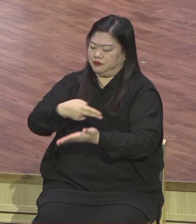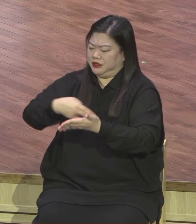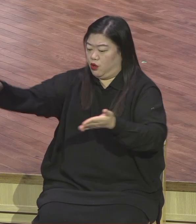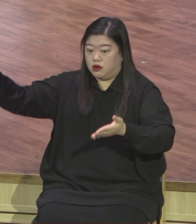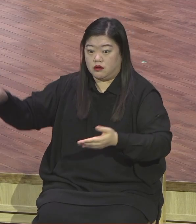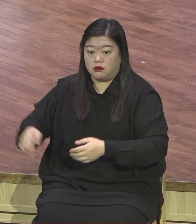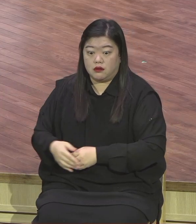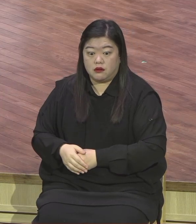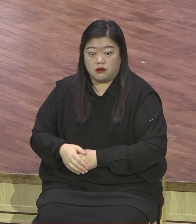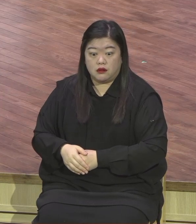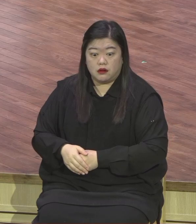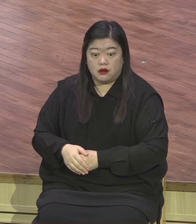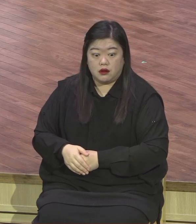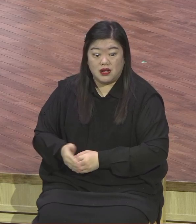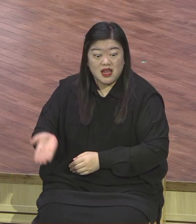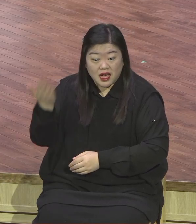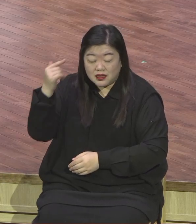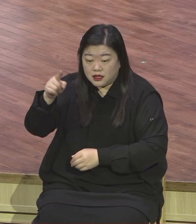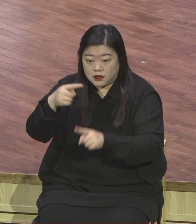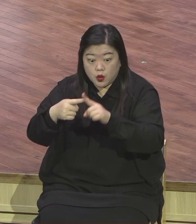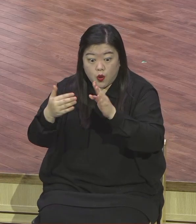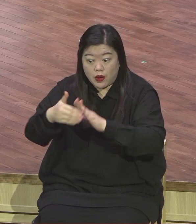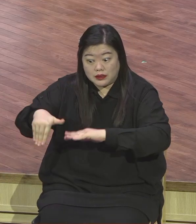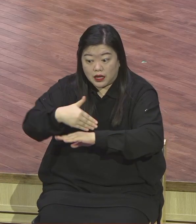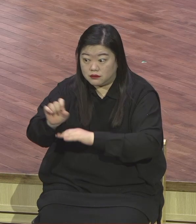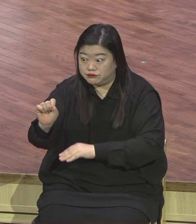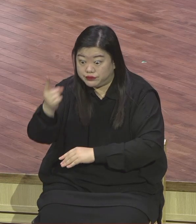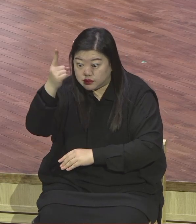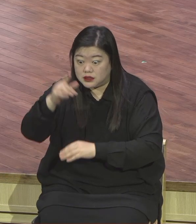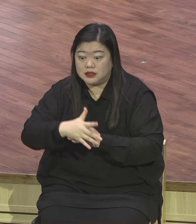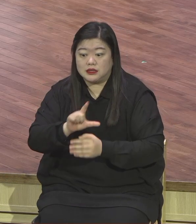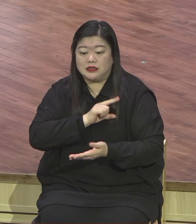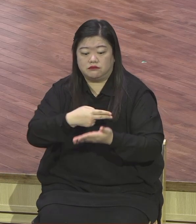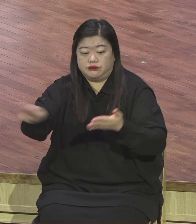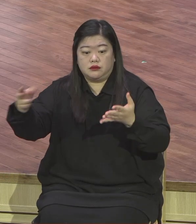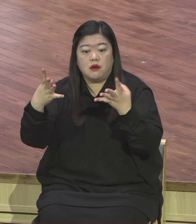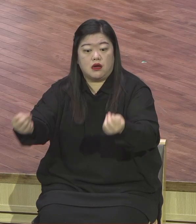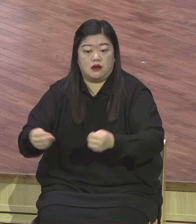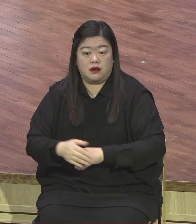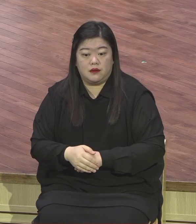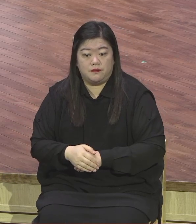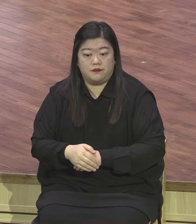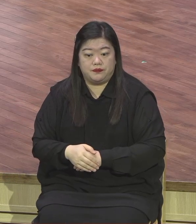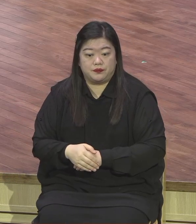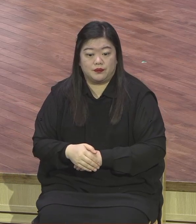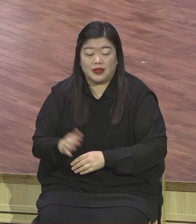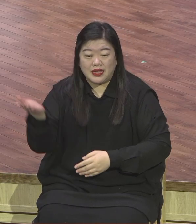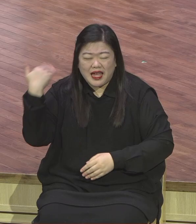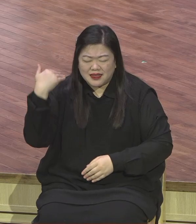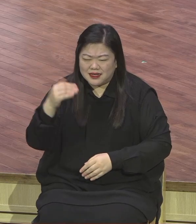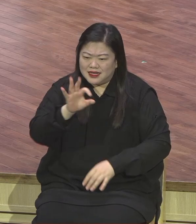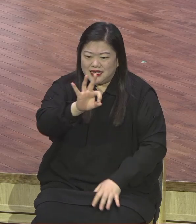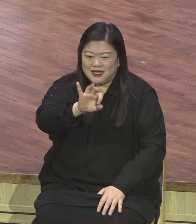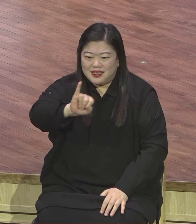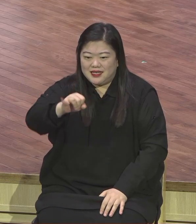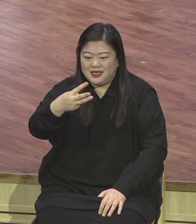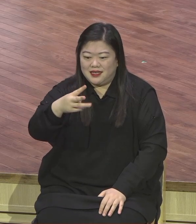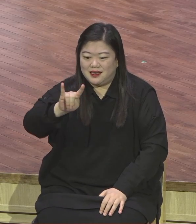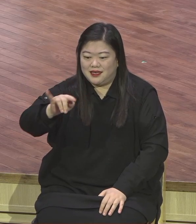호적 판사도 많아요. 박성수 그 이랜드 회장 연세대 다녔잖아요.